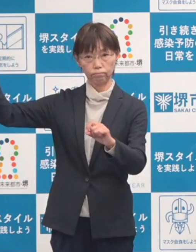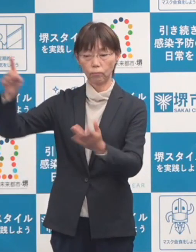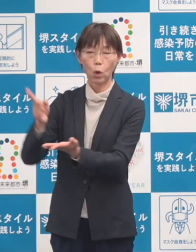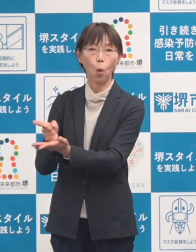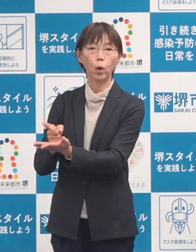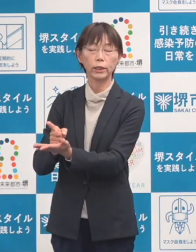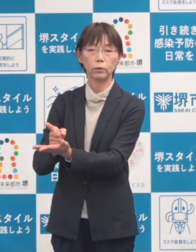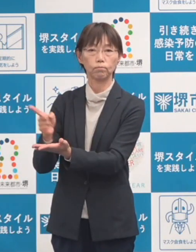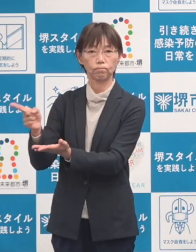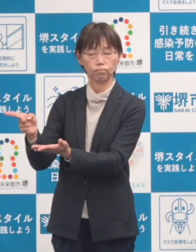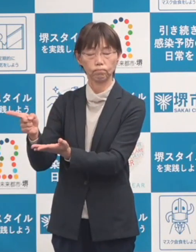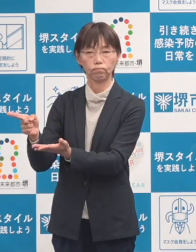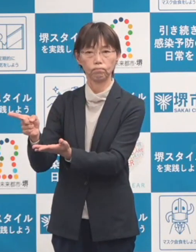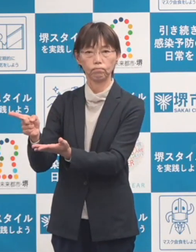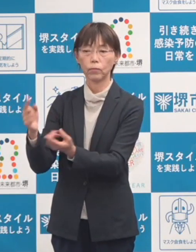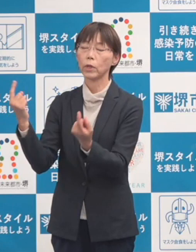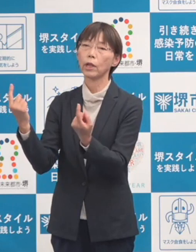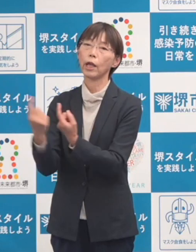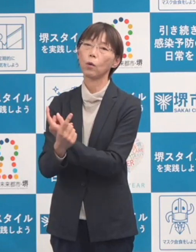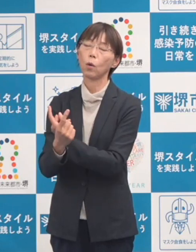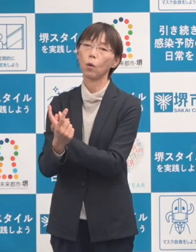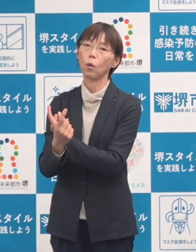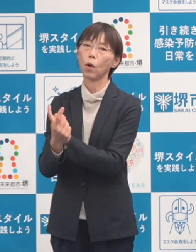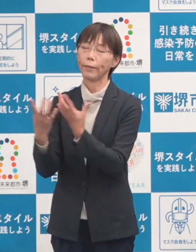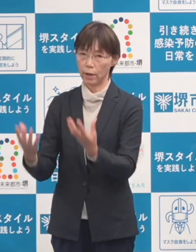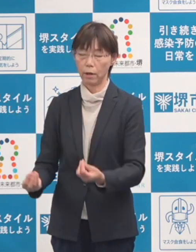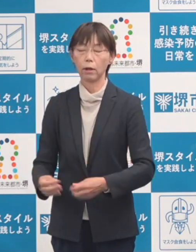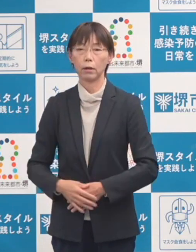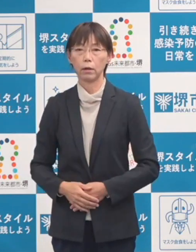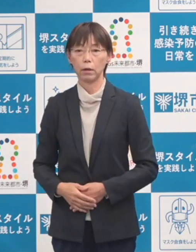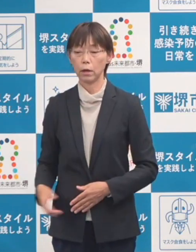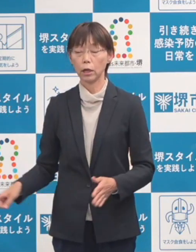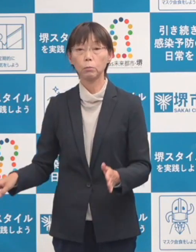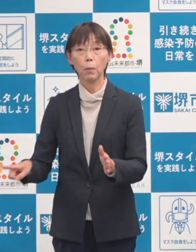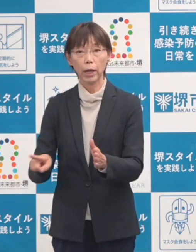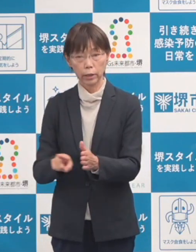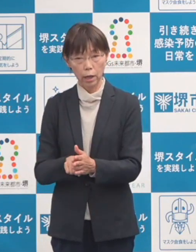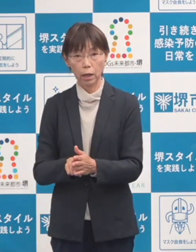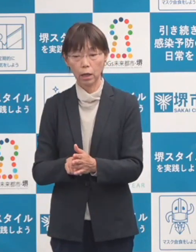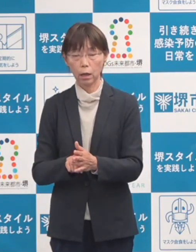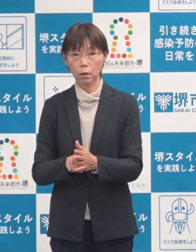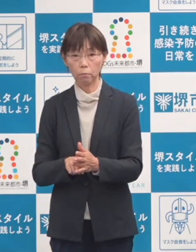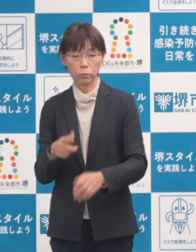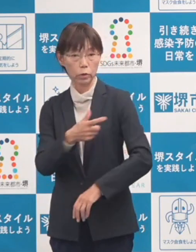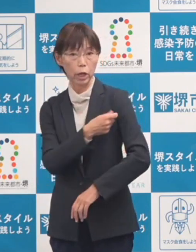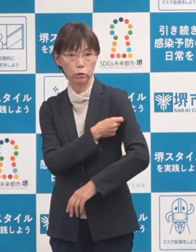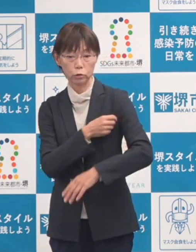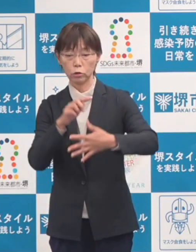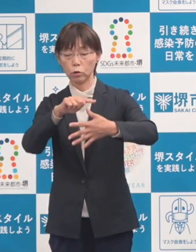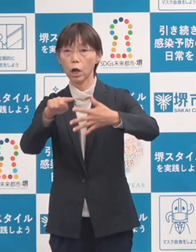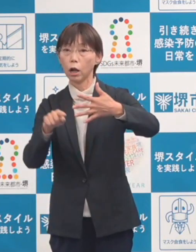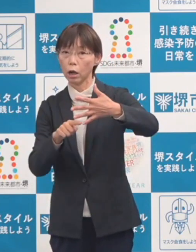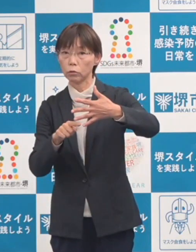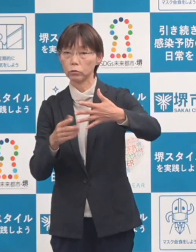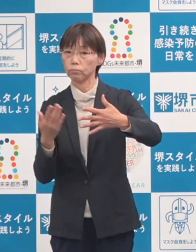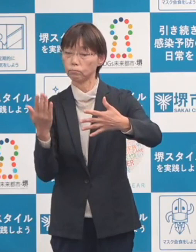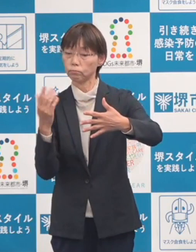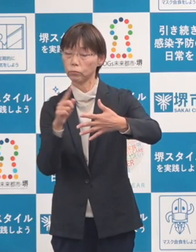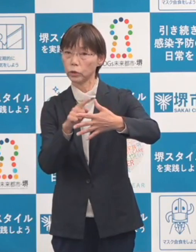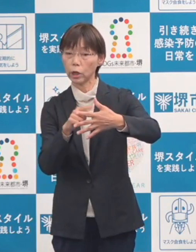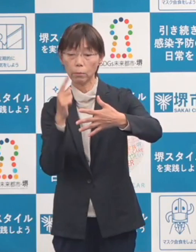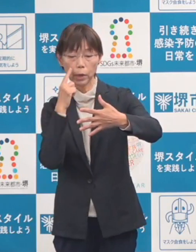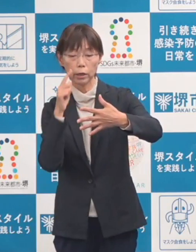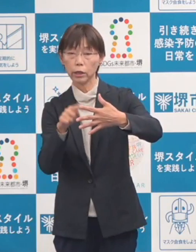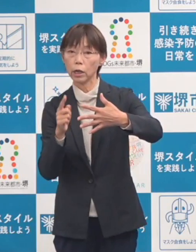に変更がありました。これまで接種間隔は前回接種から5ヶ月以